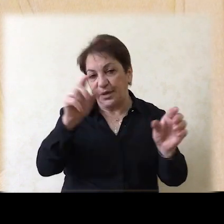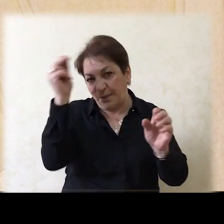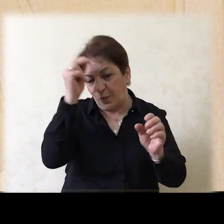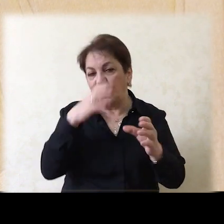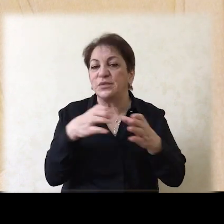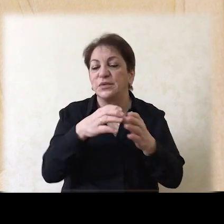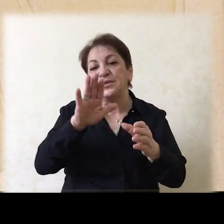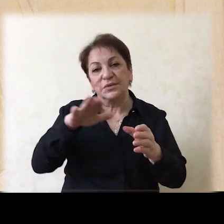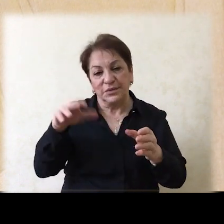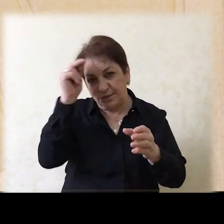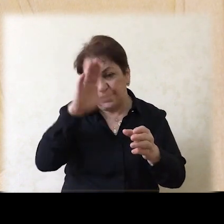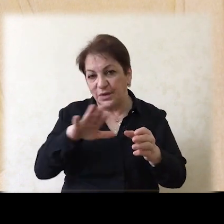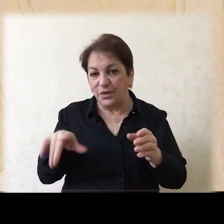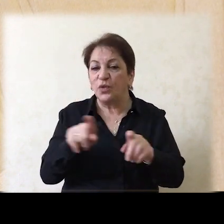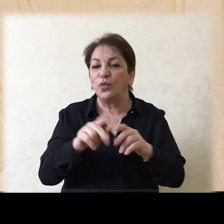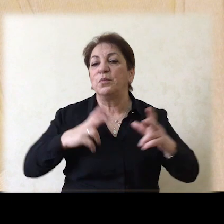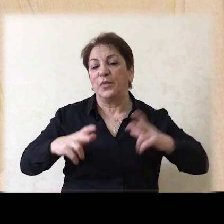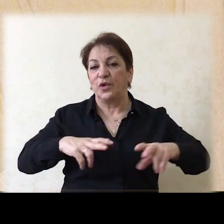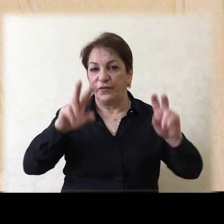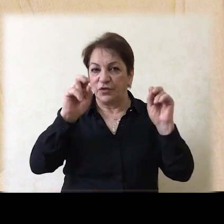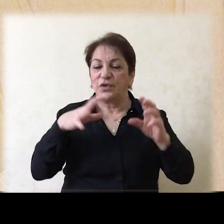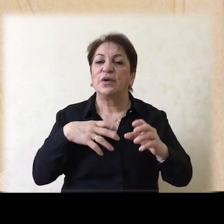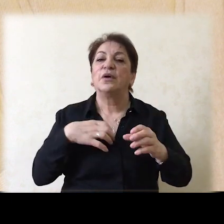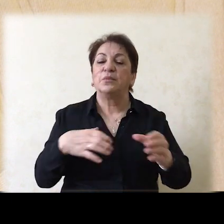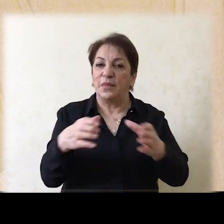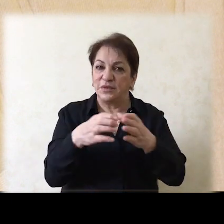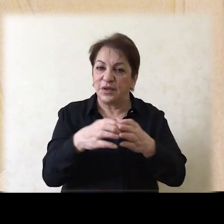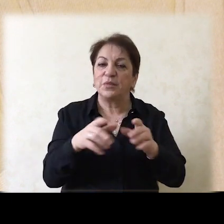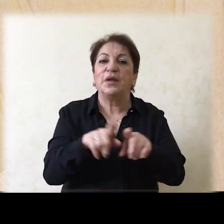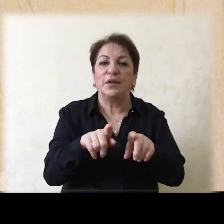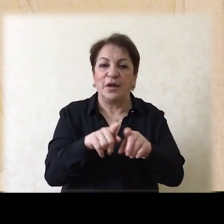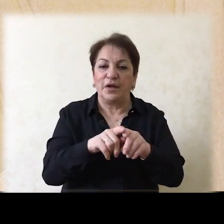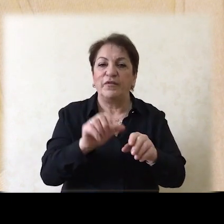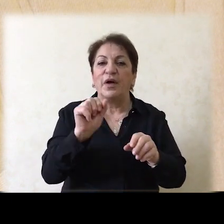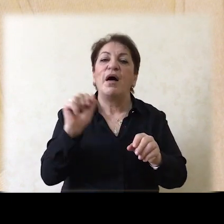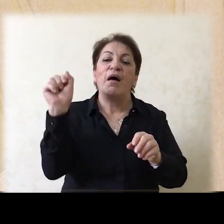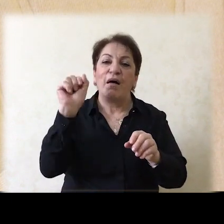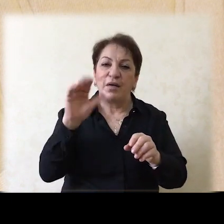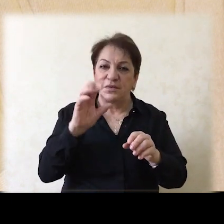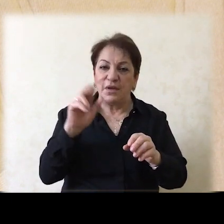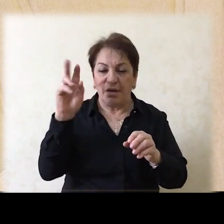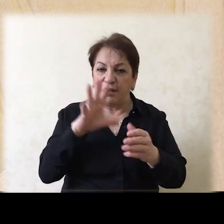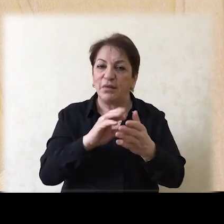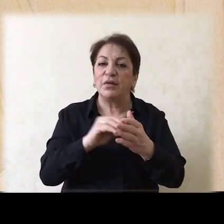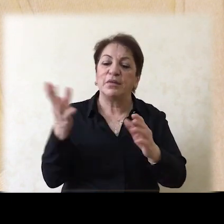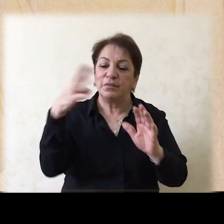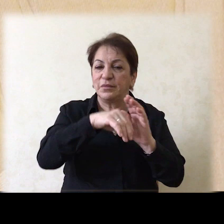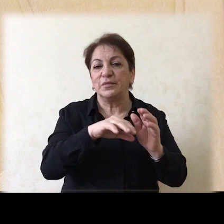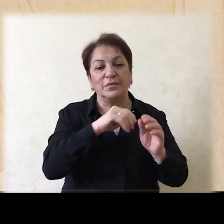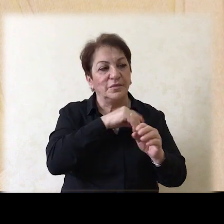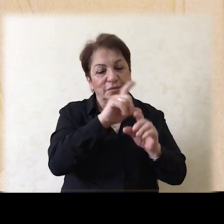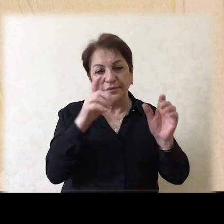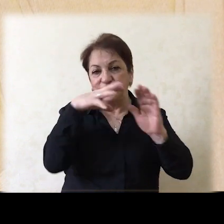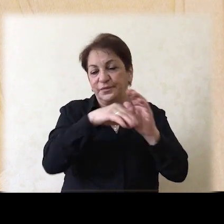ավագ-դպրոցի աշակերտները, այնպես էլ մեր մանկավարժական անձնակազմը եւ նաեւ